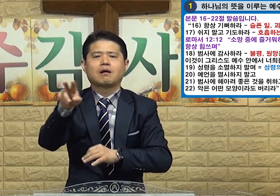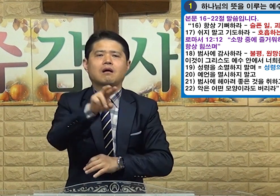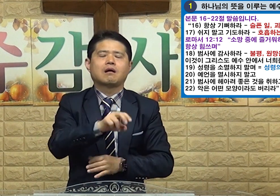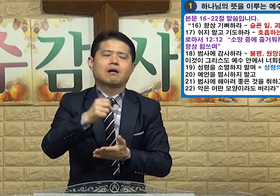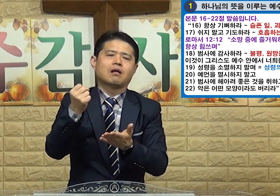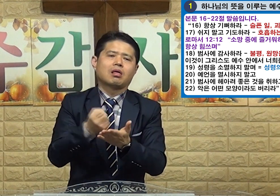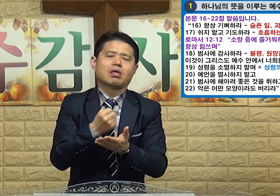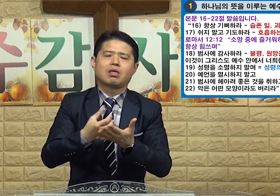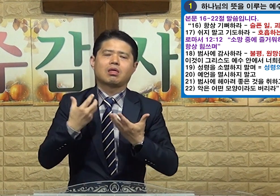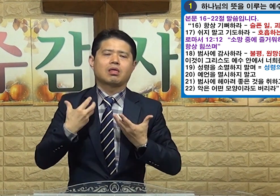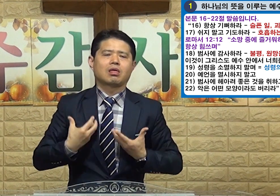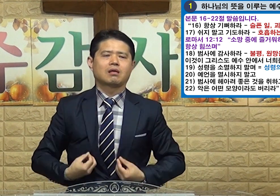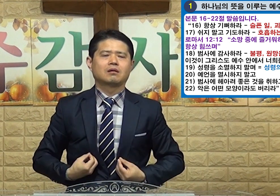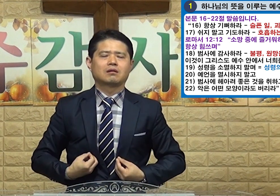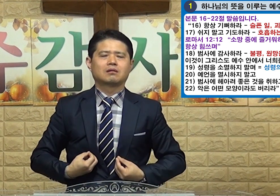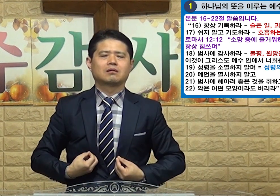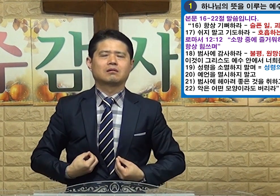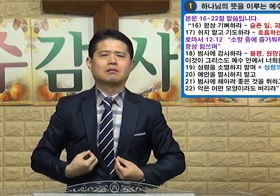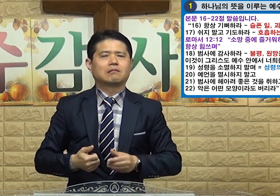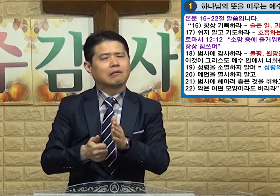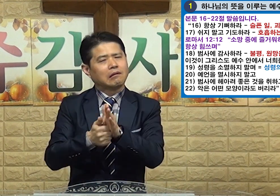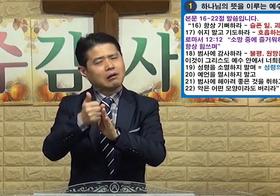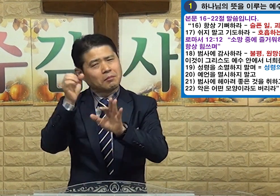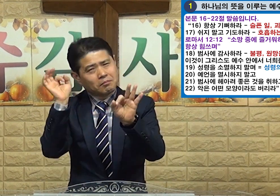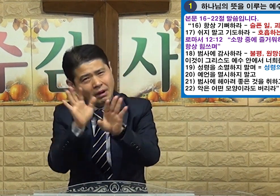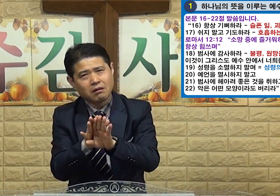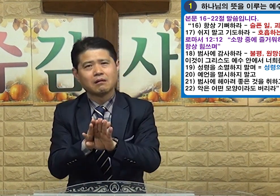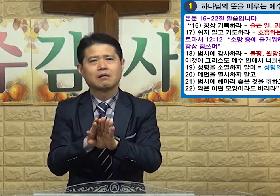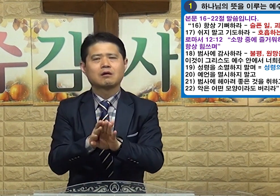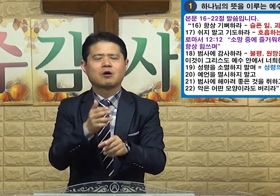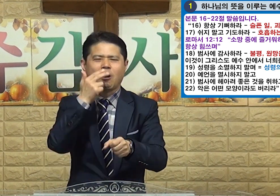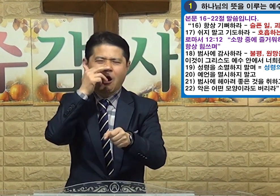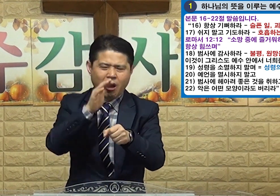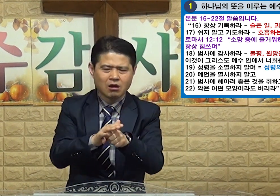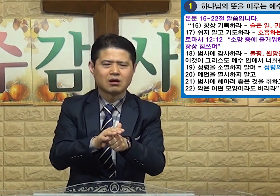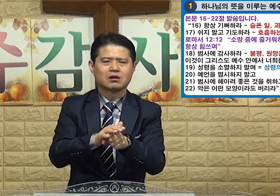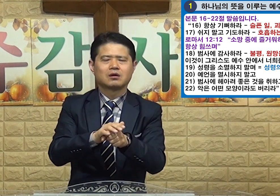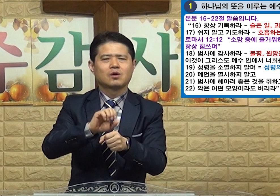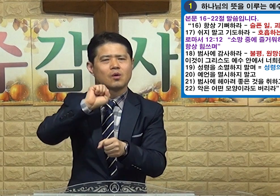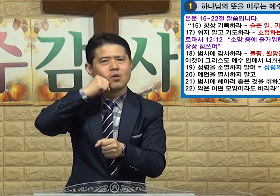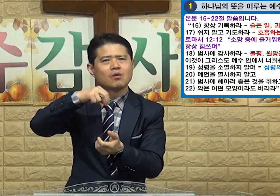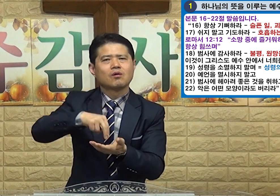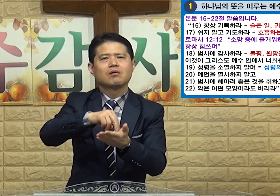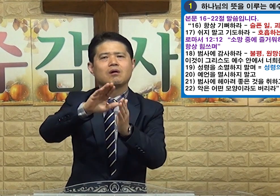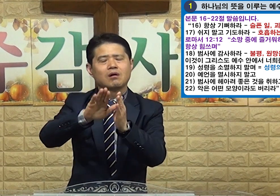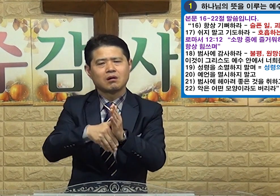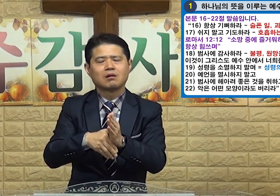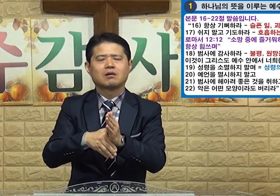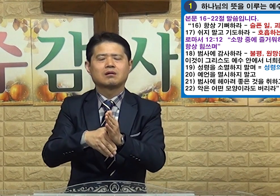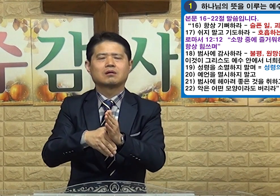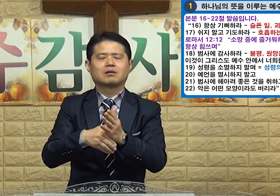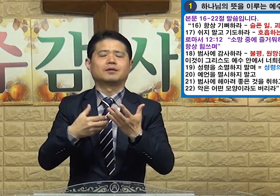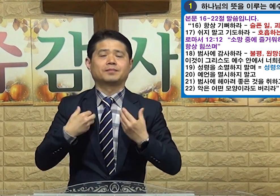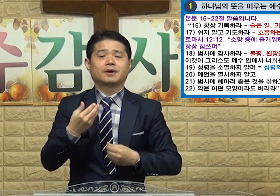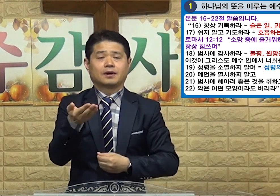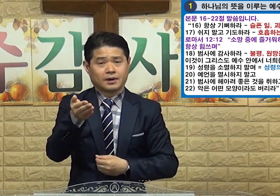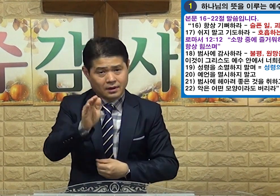우리 세상에 던지고 우리가 실망하는 경우가 많을까요? 희망이 없어지고 억울한 일이 많을 때에